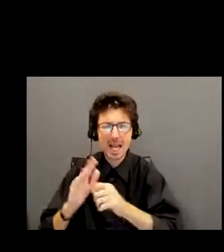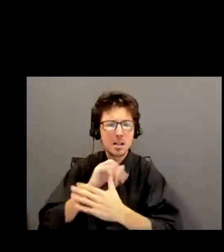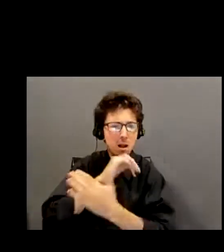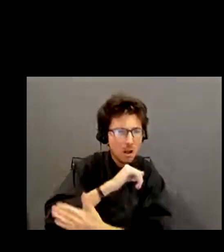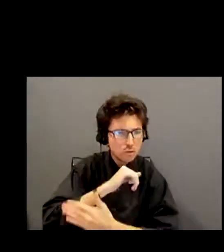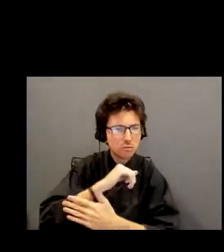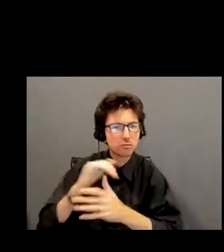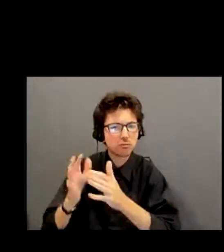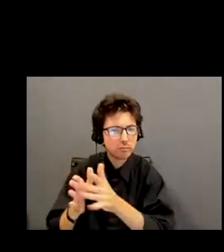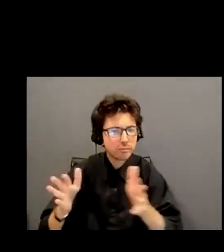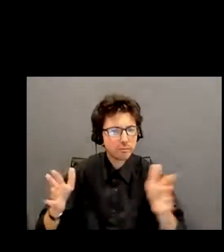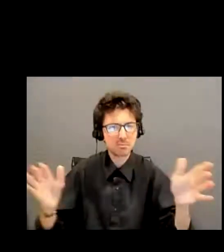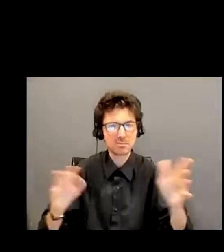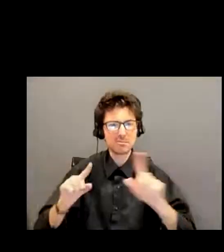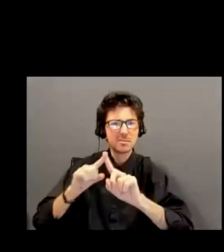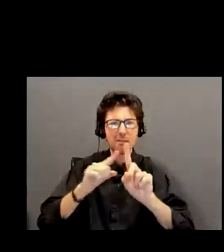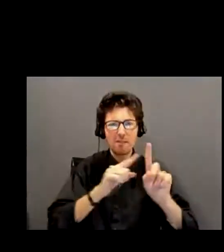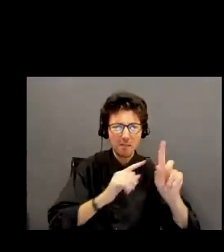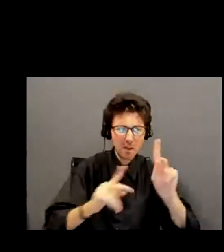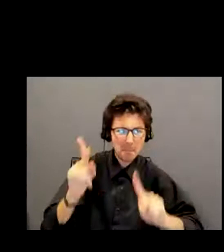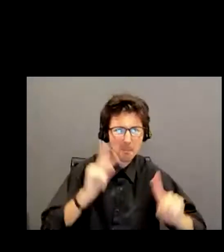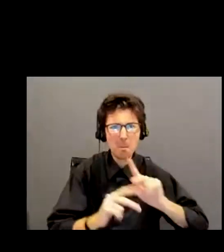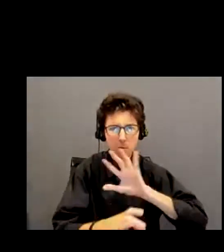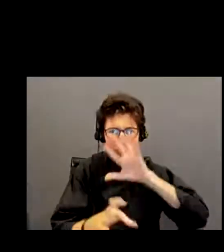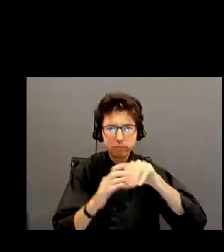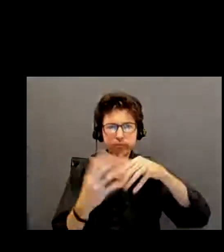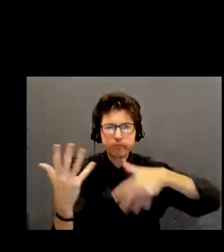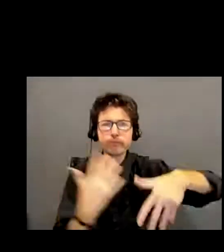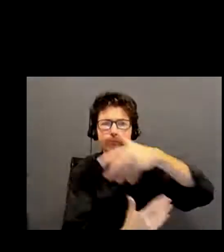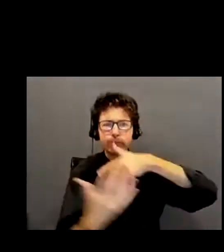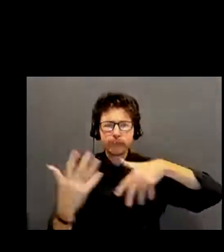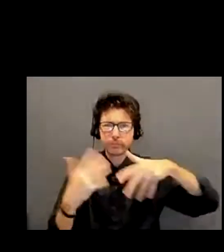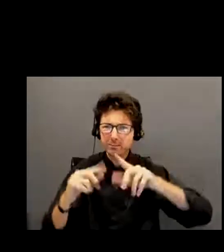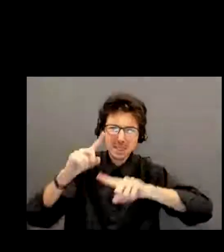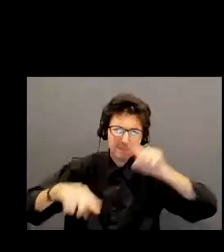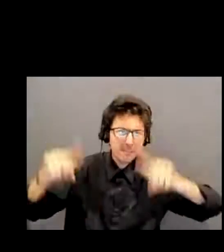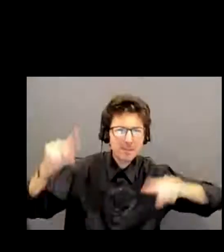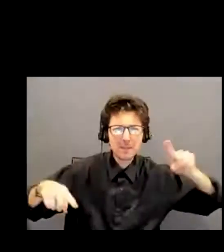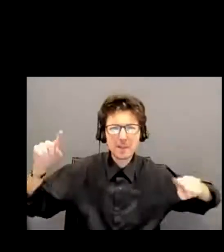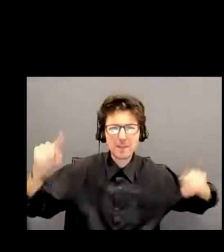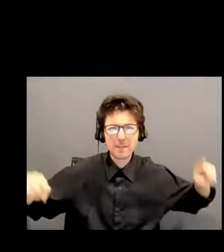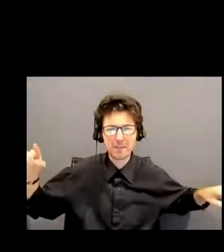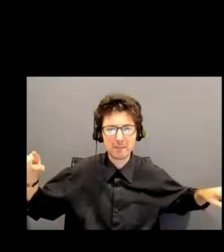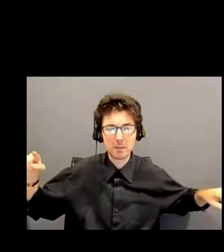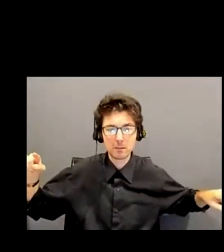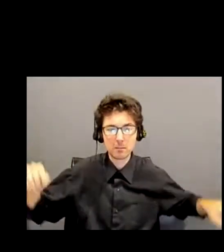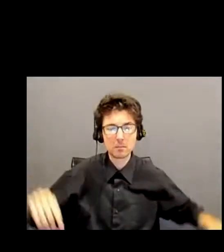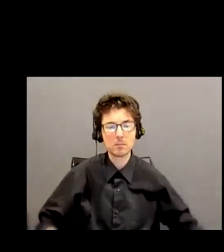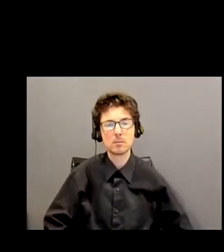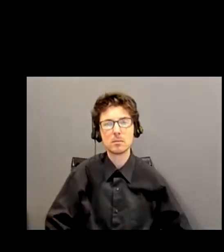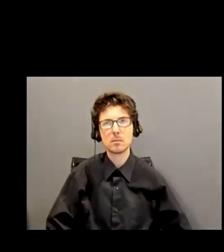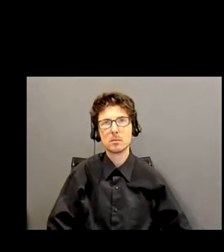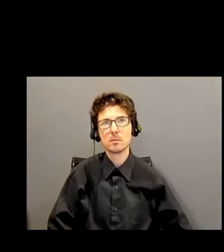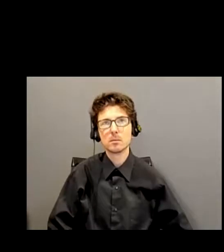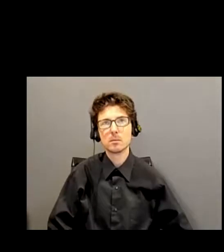différentes et une société plus riche. Et nous devrions tous nous